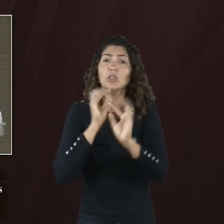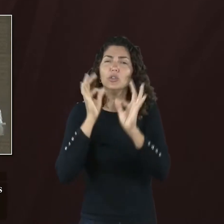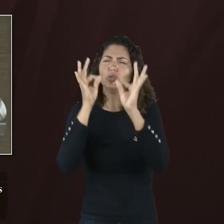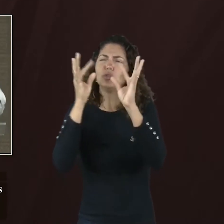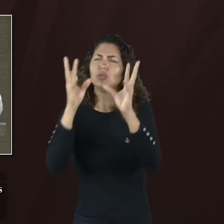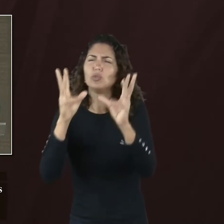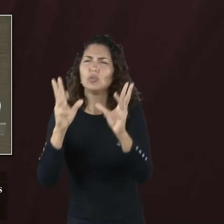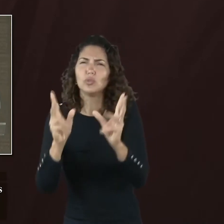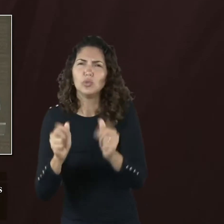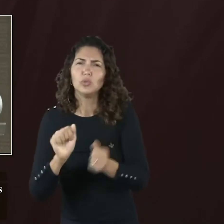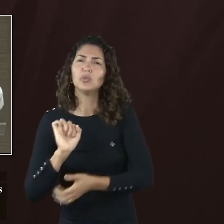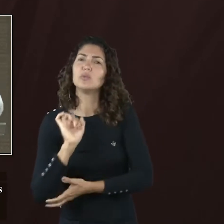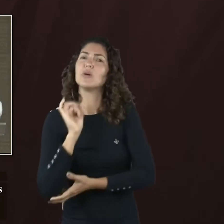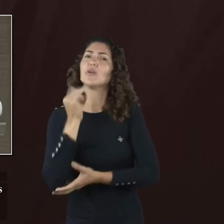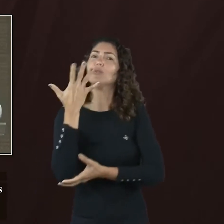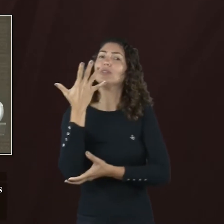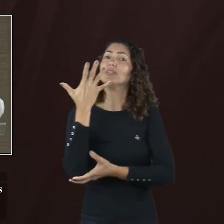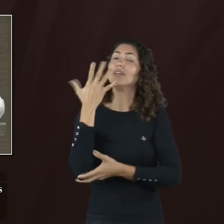dias e